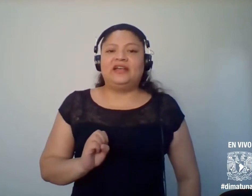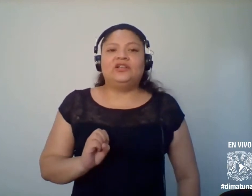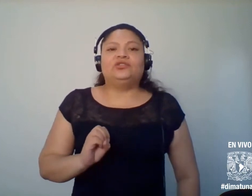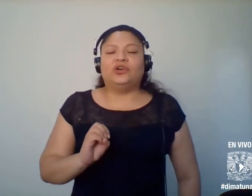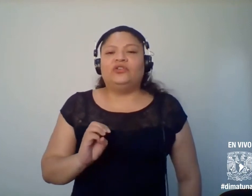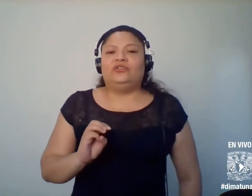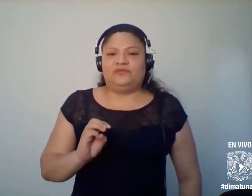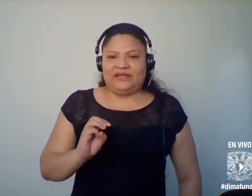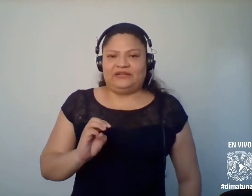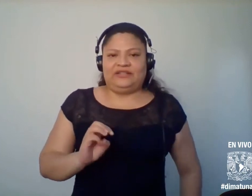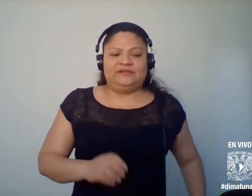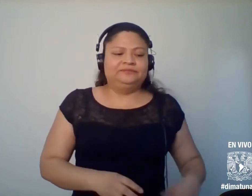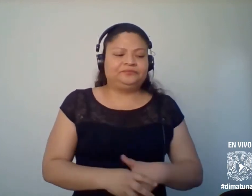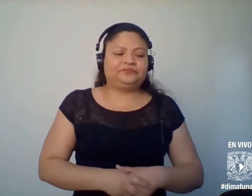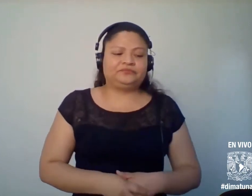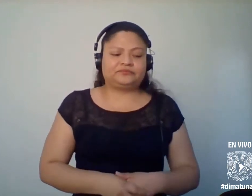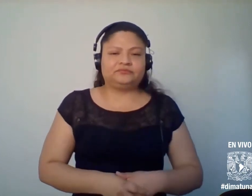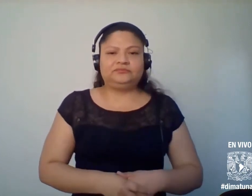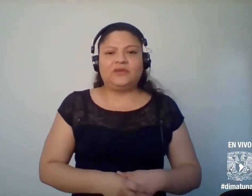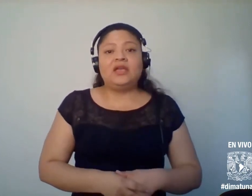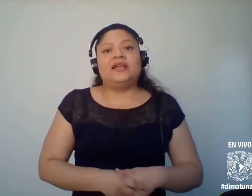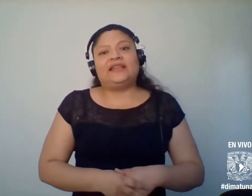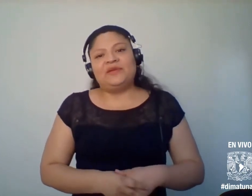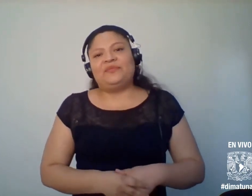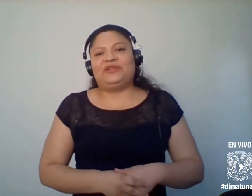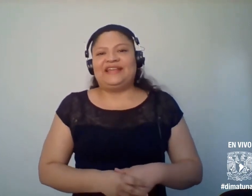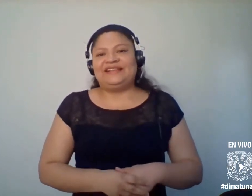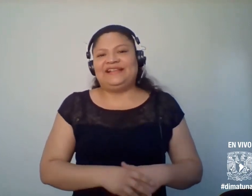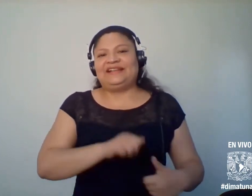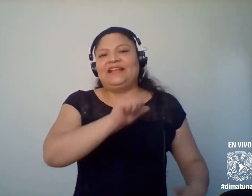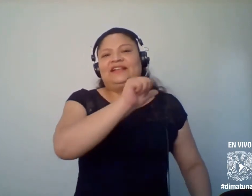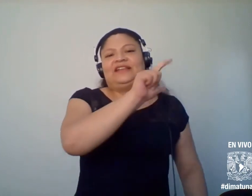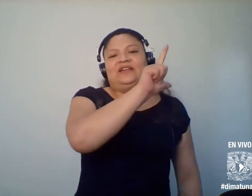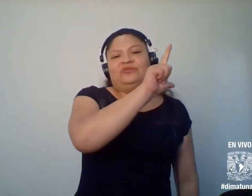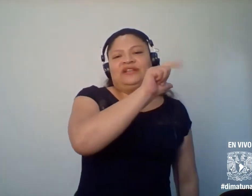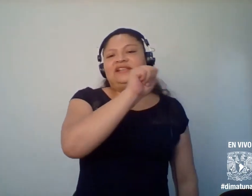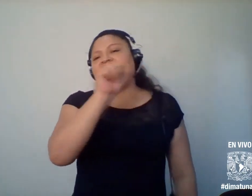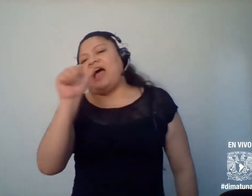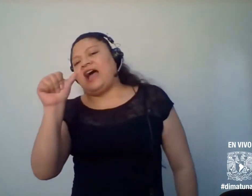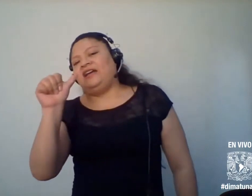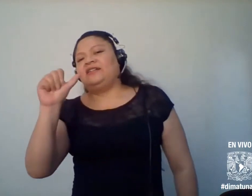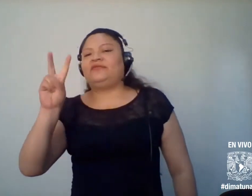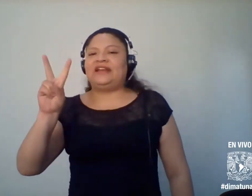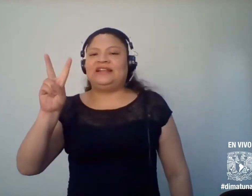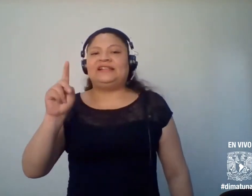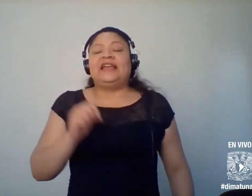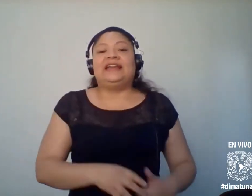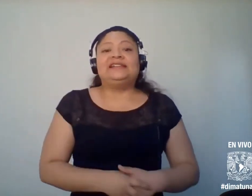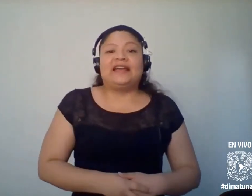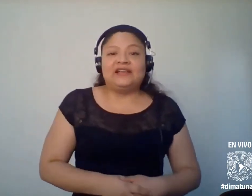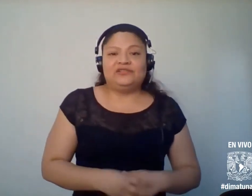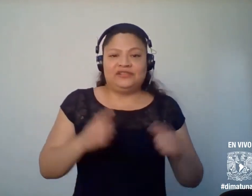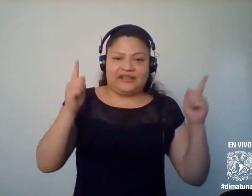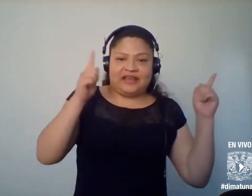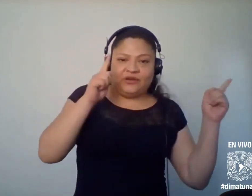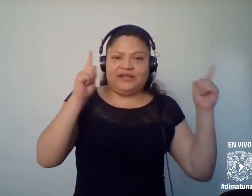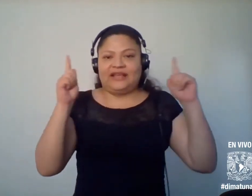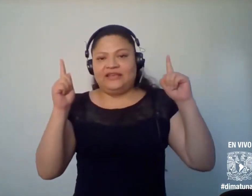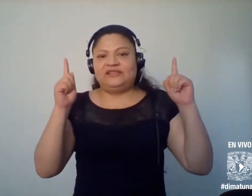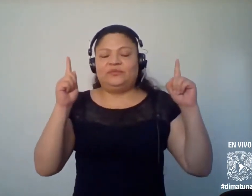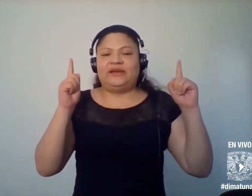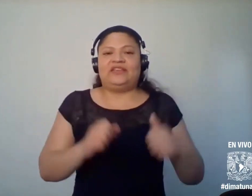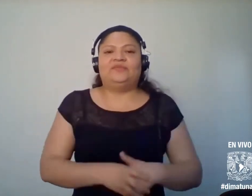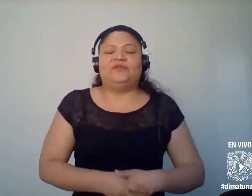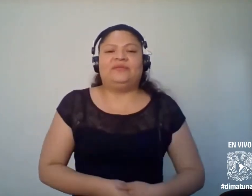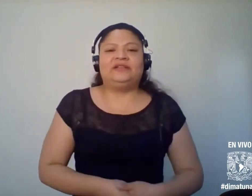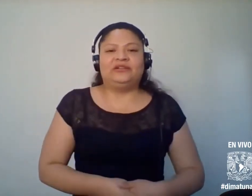significa todos los miércoles. También podría decir de lunes a viernes. En este caso, si se dan cuenta,